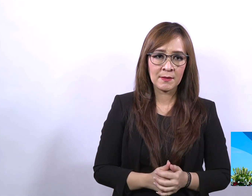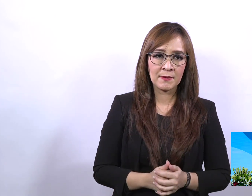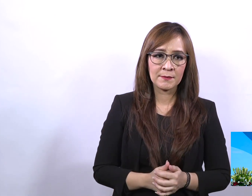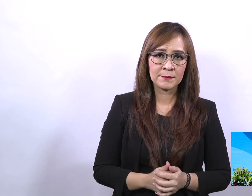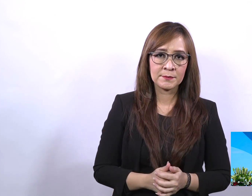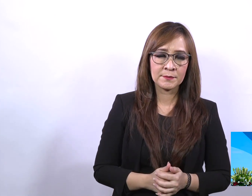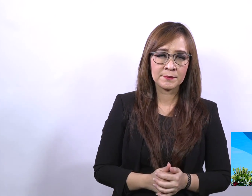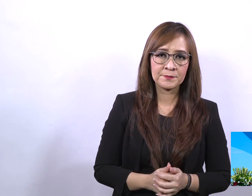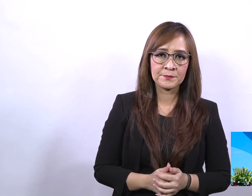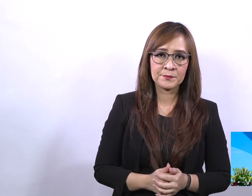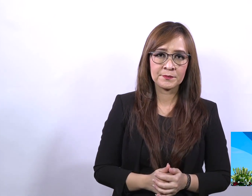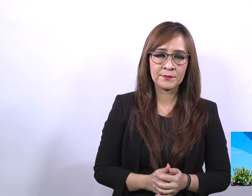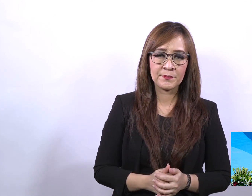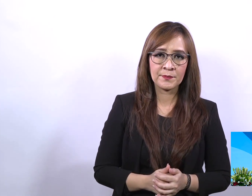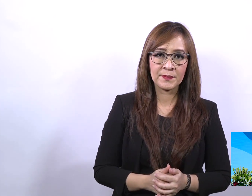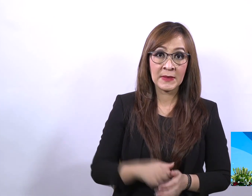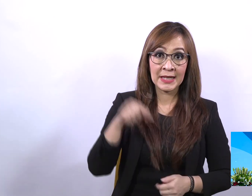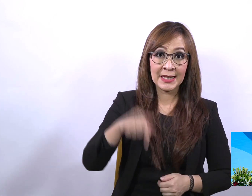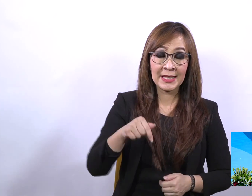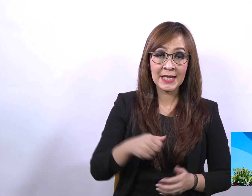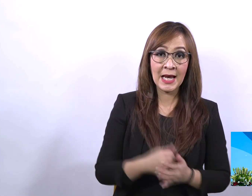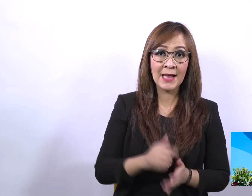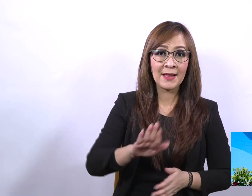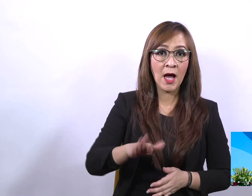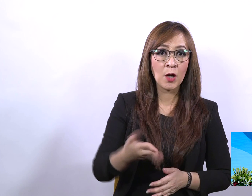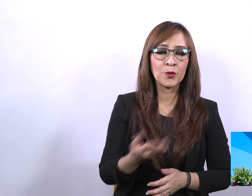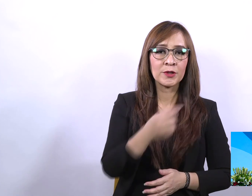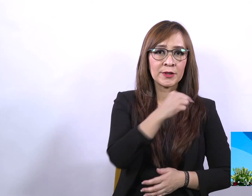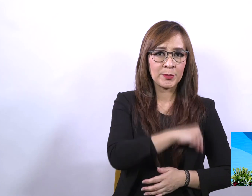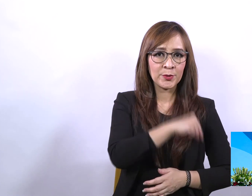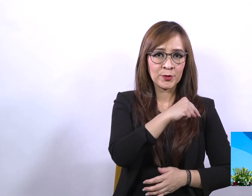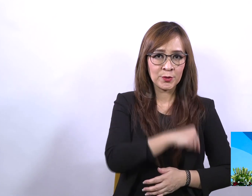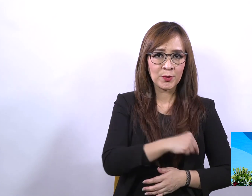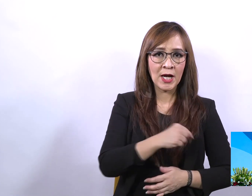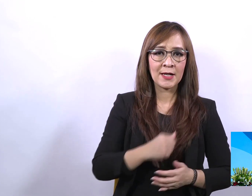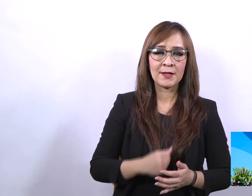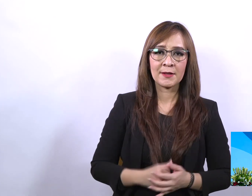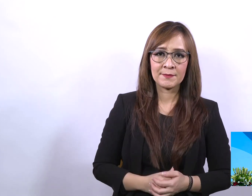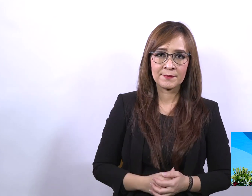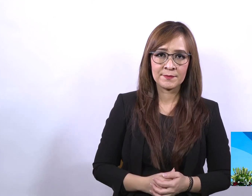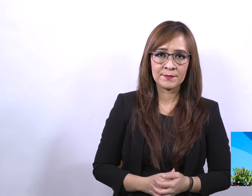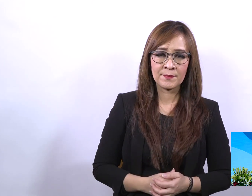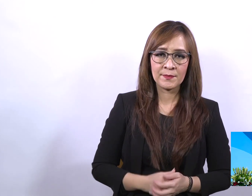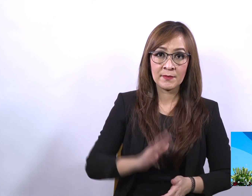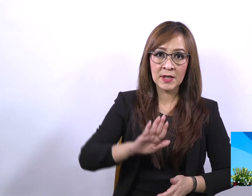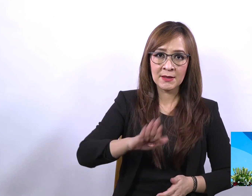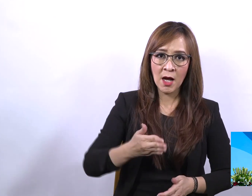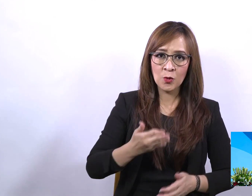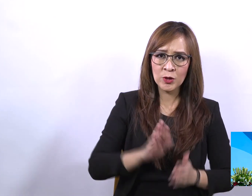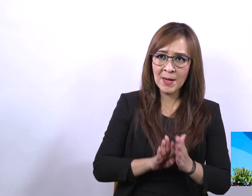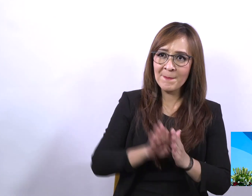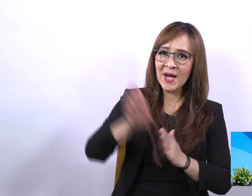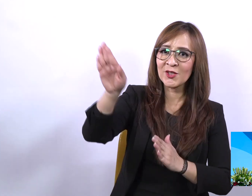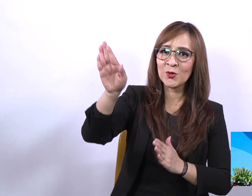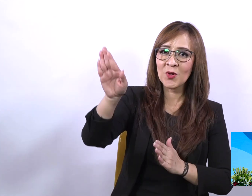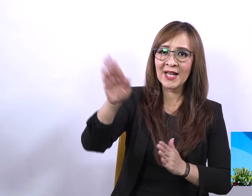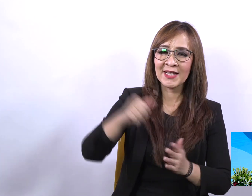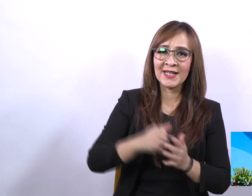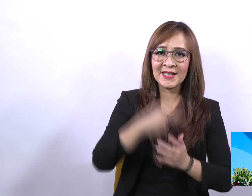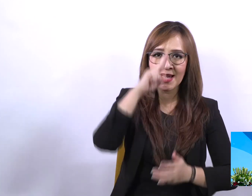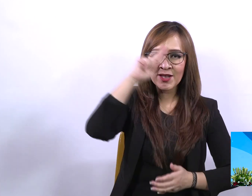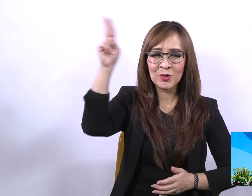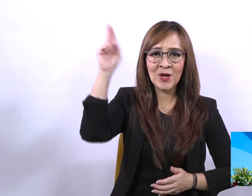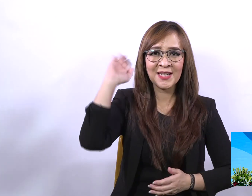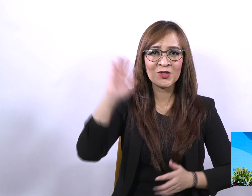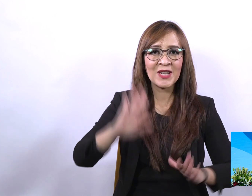I disagree of key kilap tahun keberuntungan tahun peningkatan tahun kemajuan yang Tuhan mau